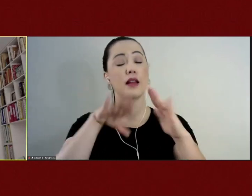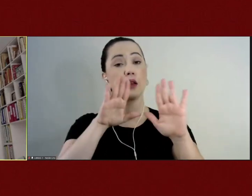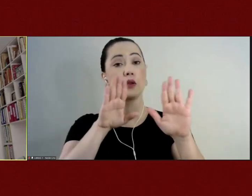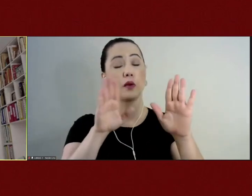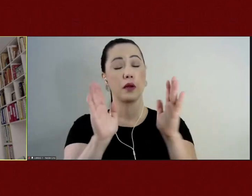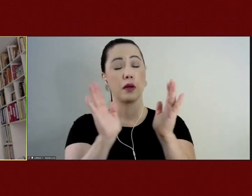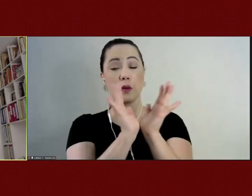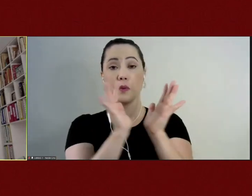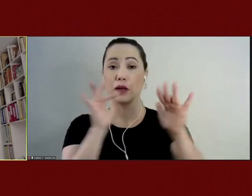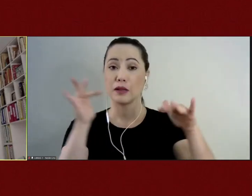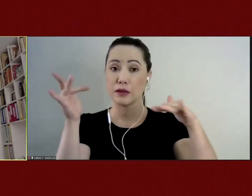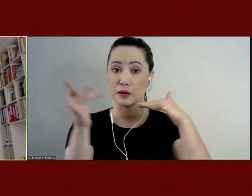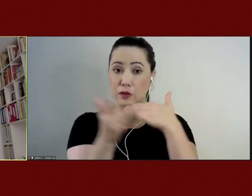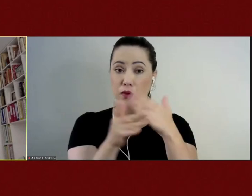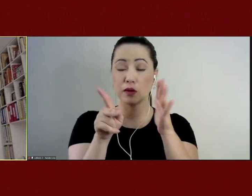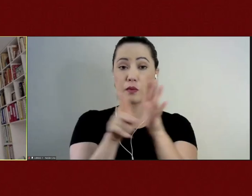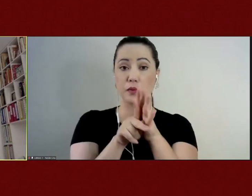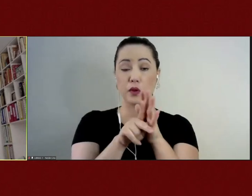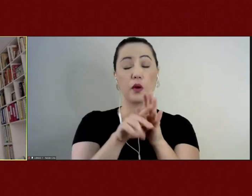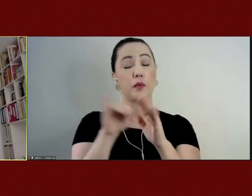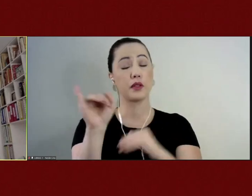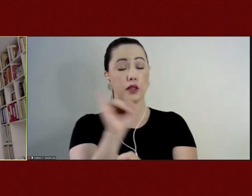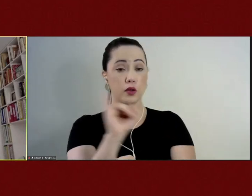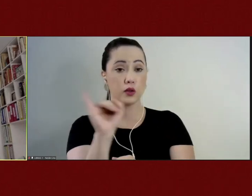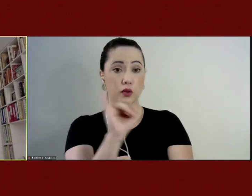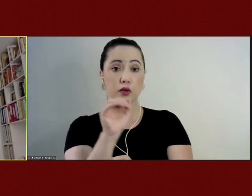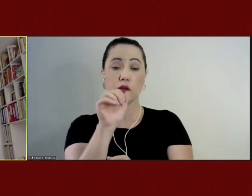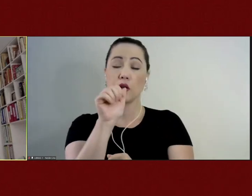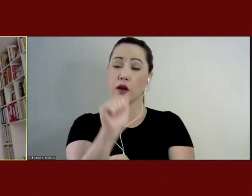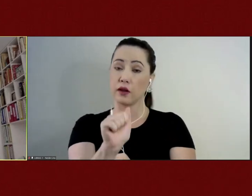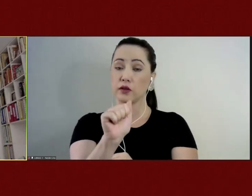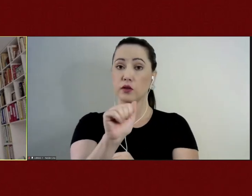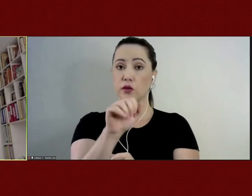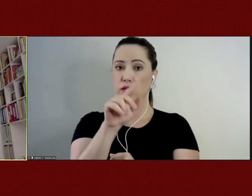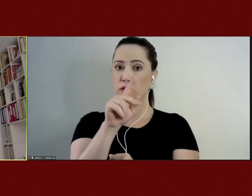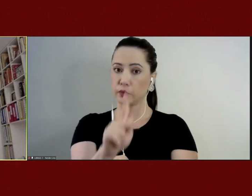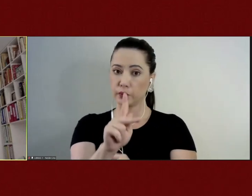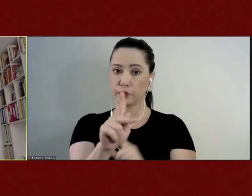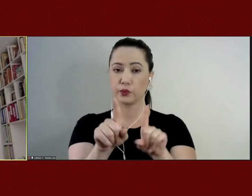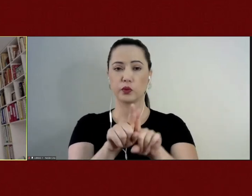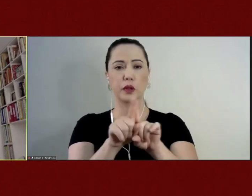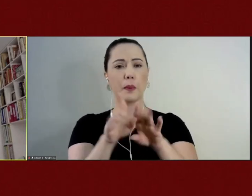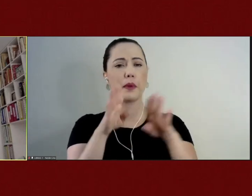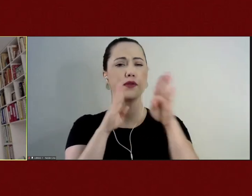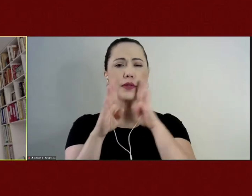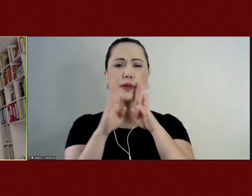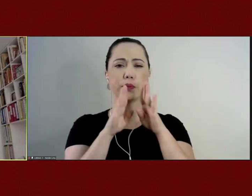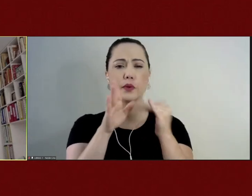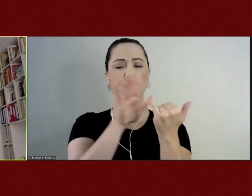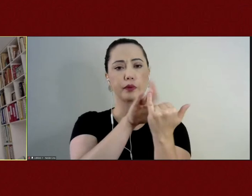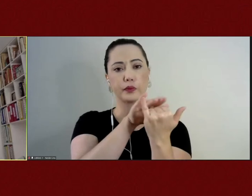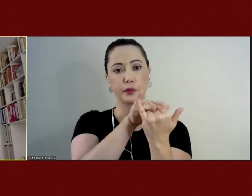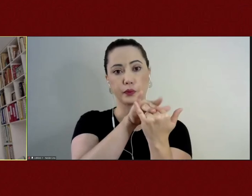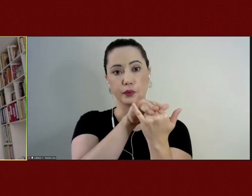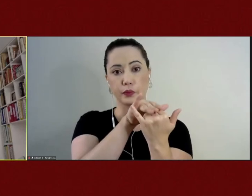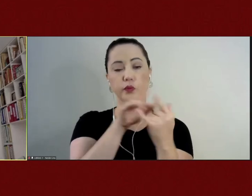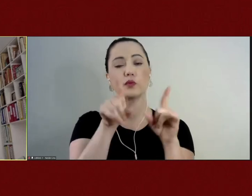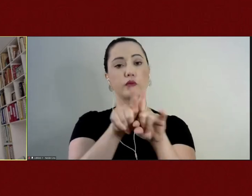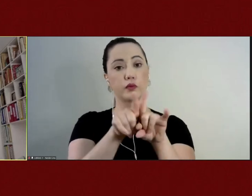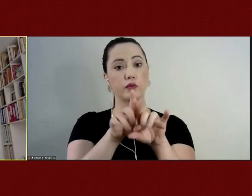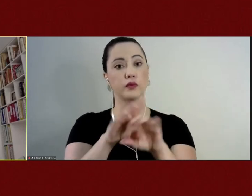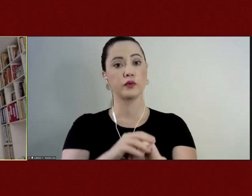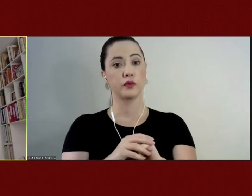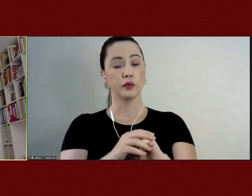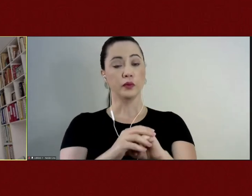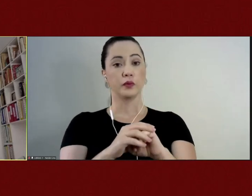Fundação Astrogildo Pereira e também do Facebook, YouTube e também Facebook.